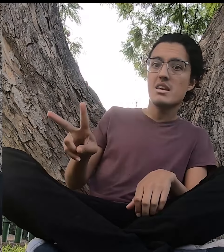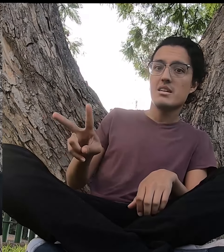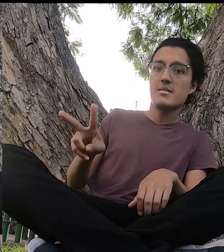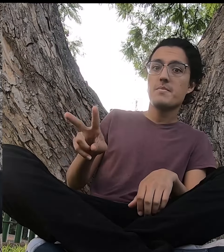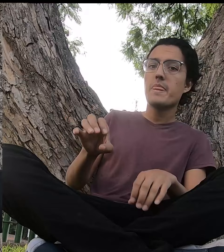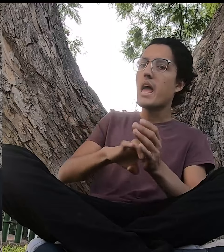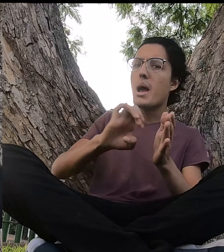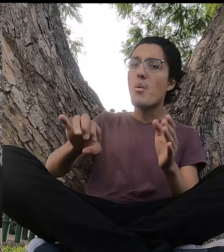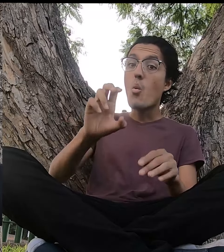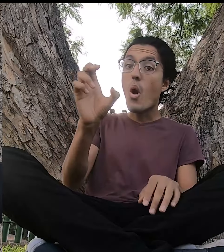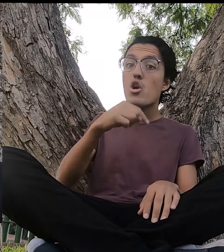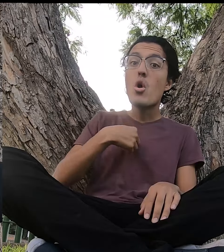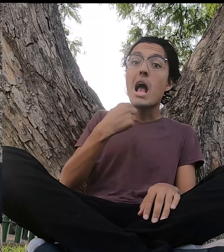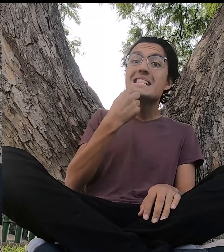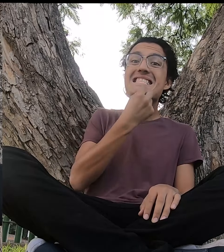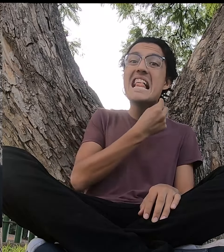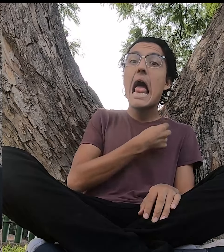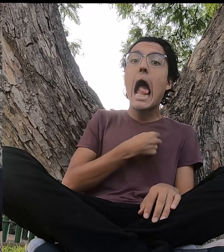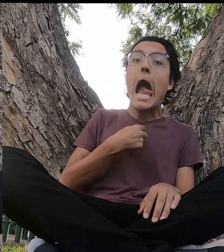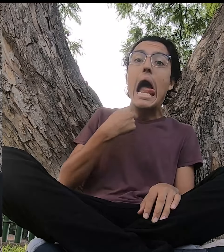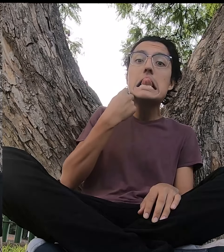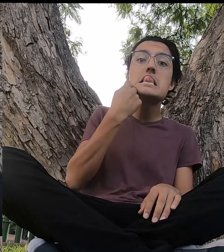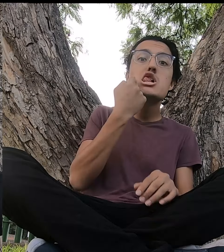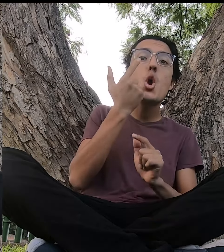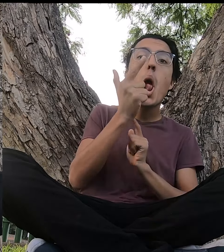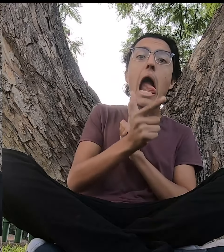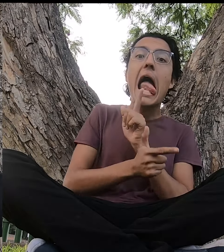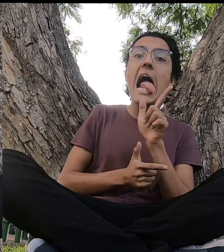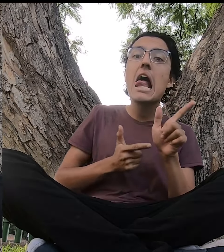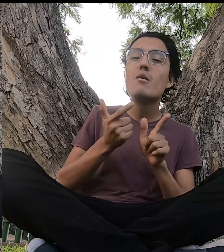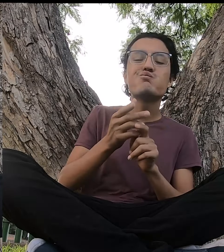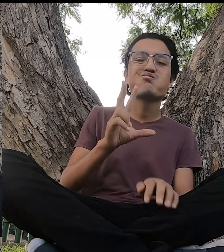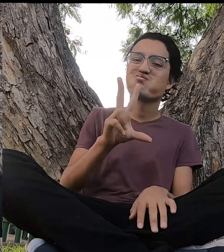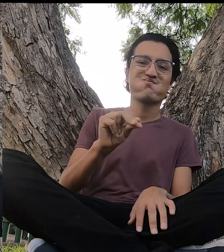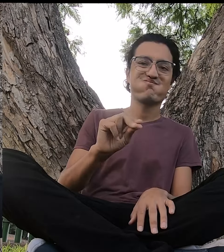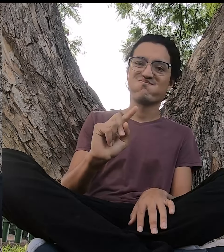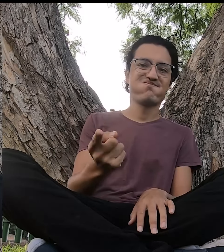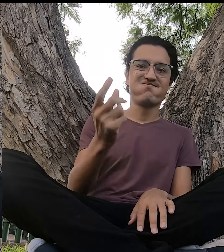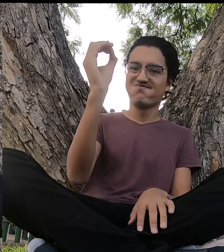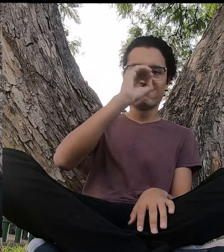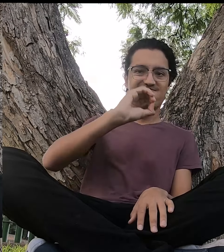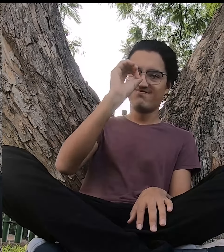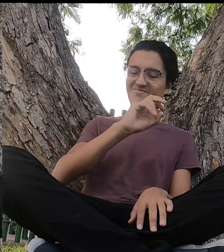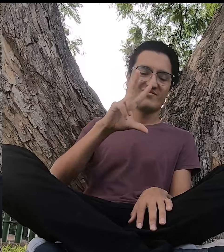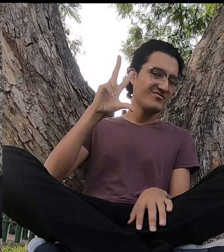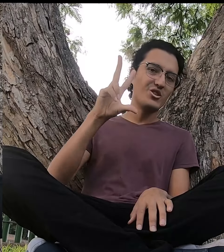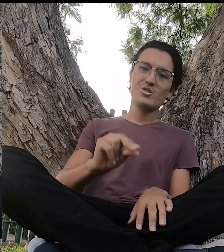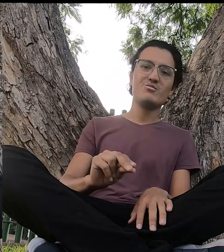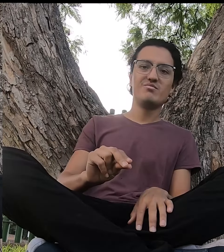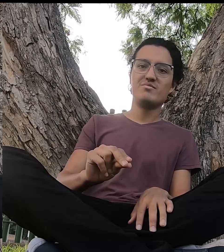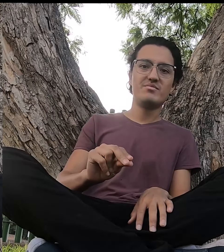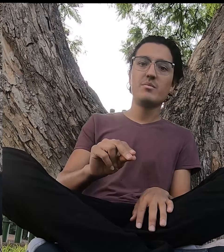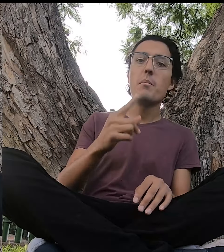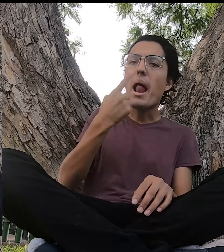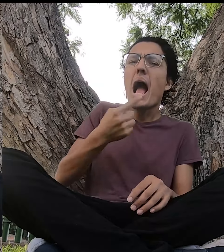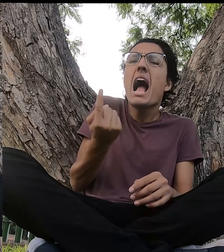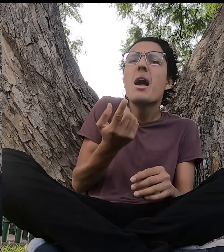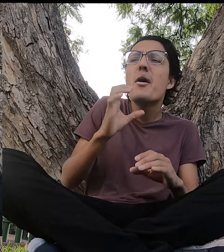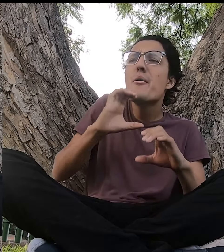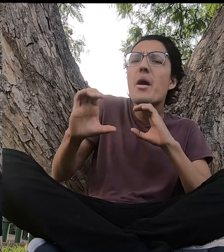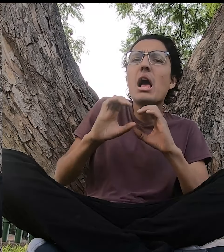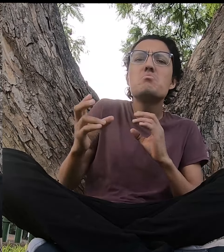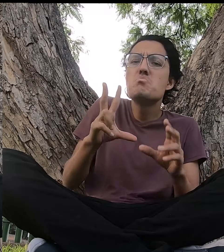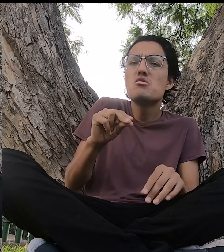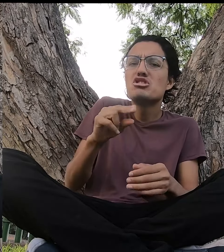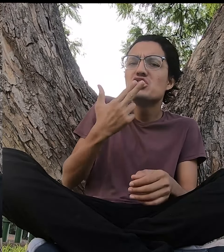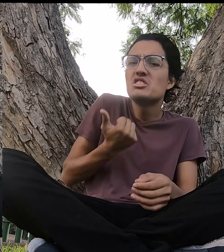tanto, hablar con la boca grande y lento no es una buena opción para poder generar una buena comunicación